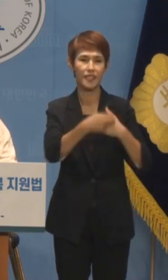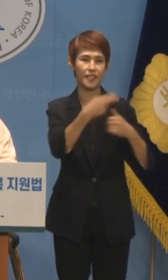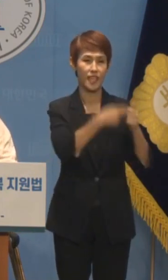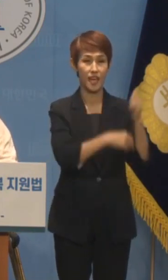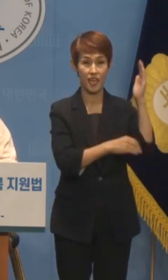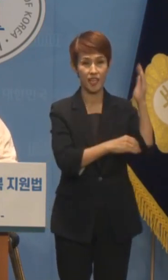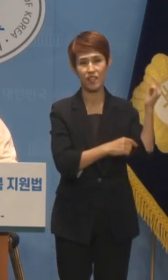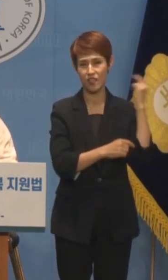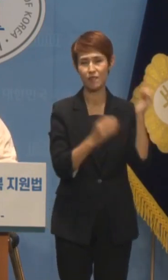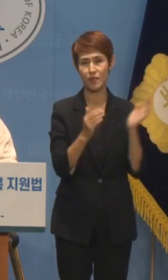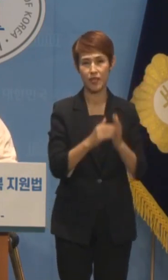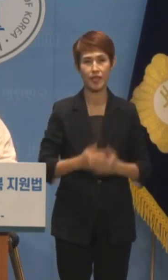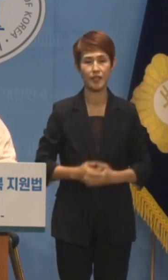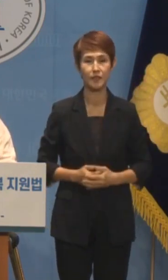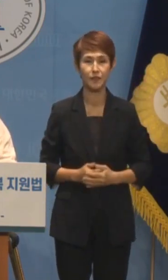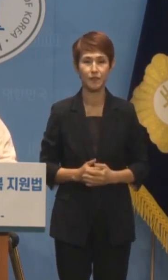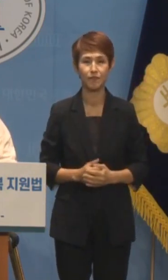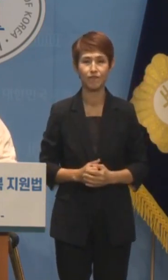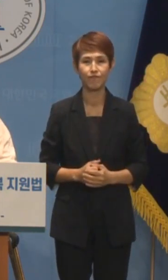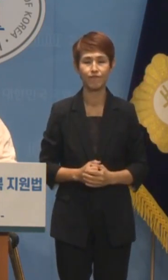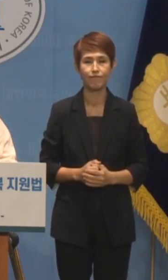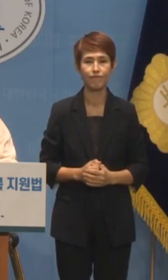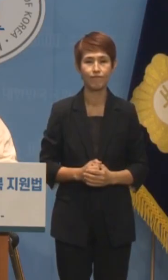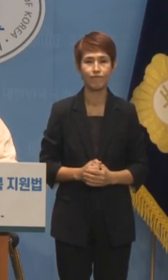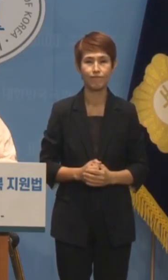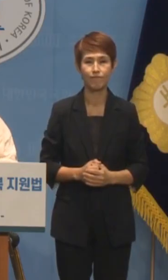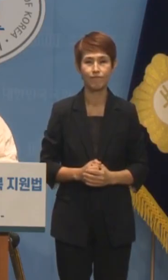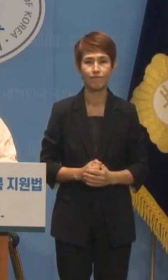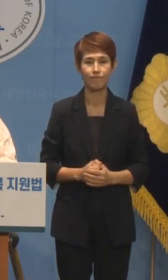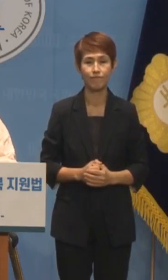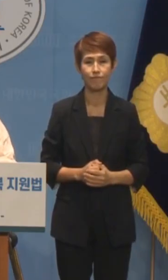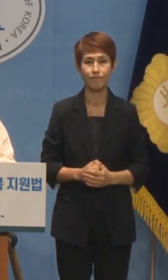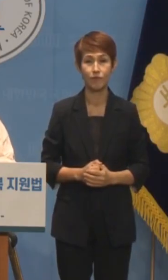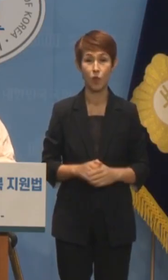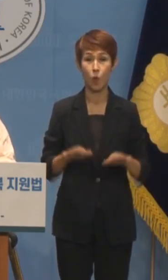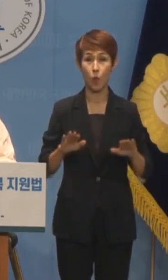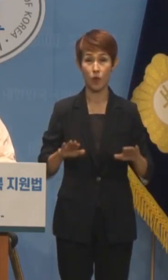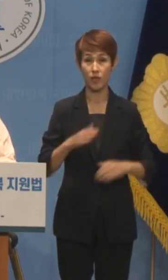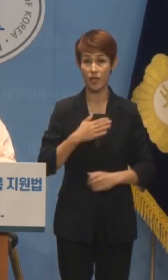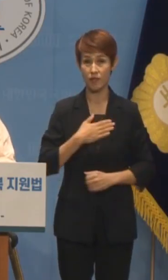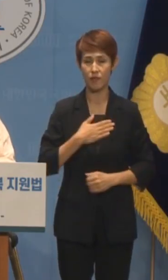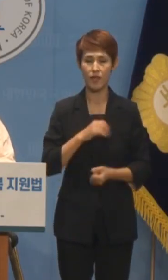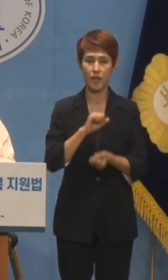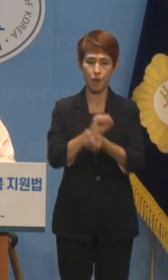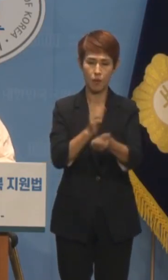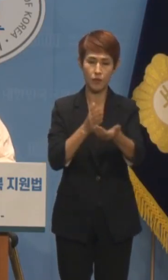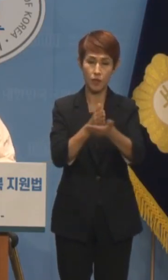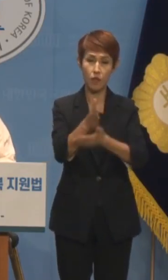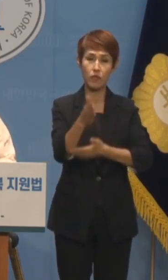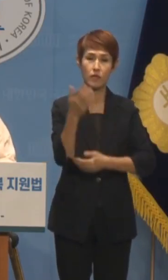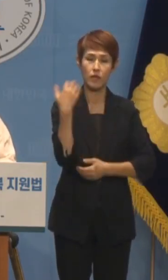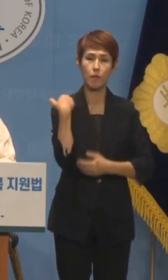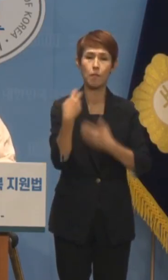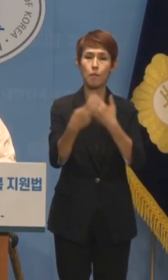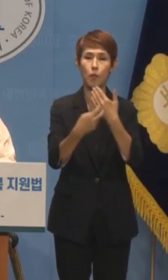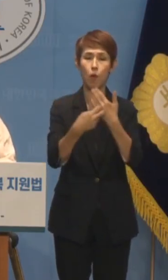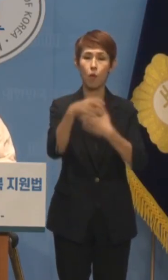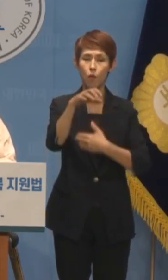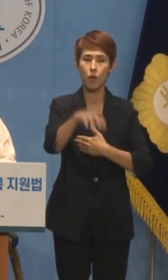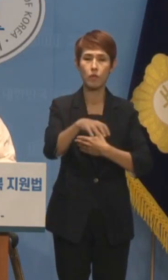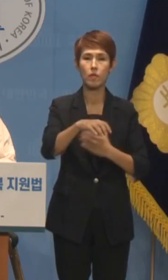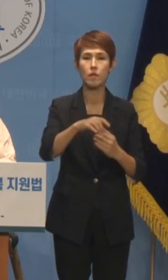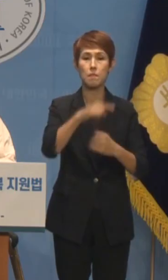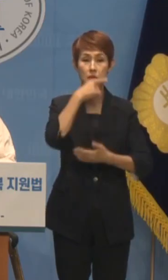들었습니다. 기자회견문을 낭독하도록 하겠습니다. 저는 오늘 감염병 전담병원 피해회복 지원법